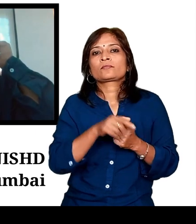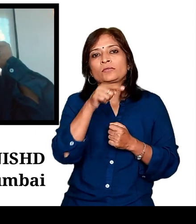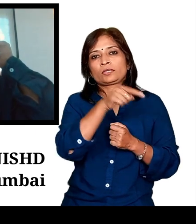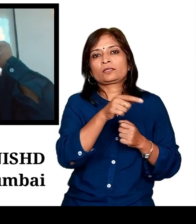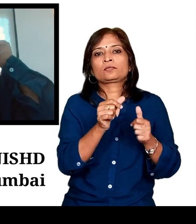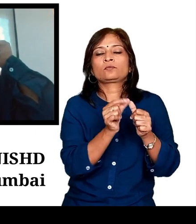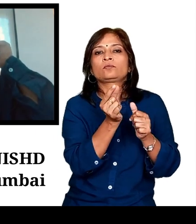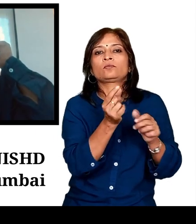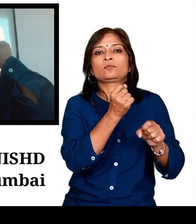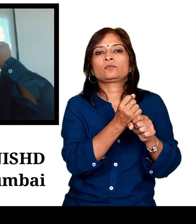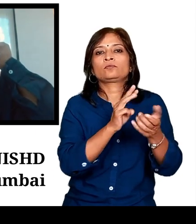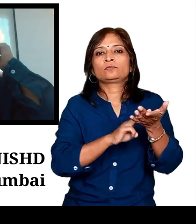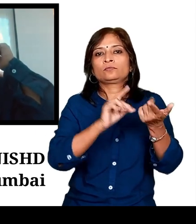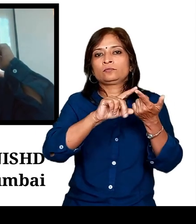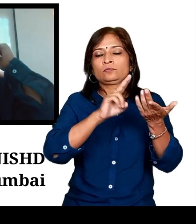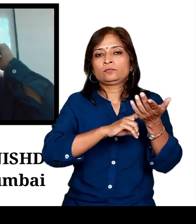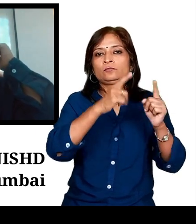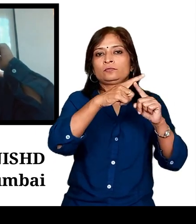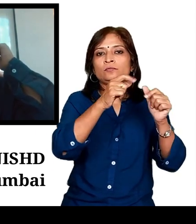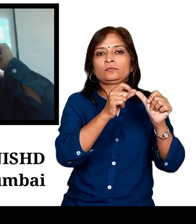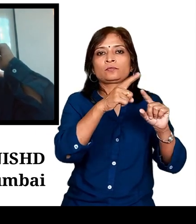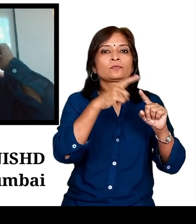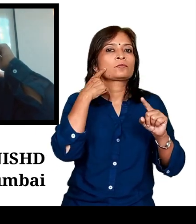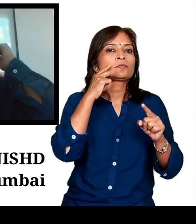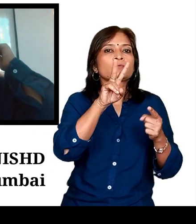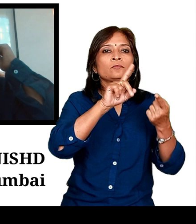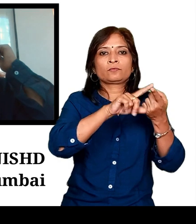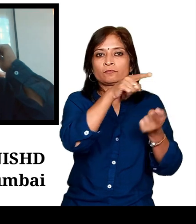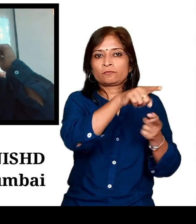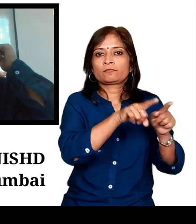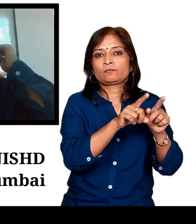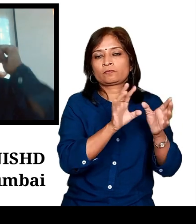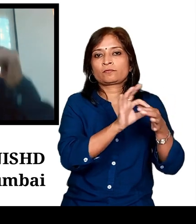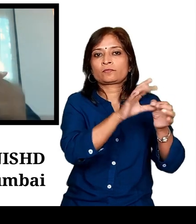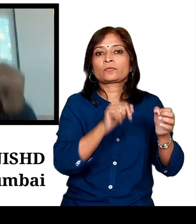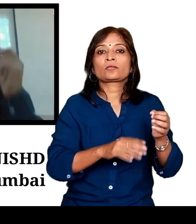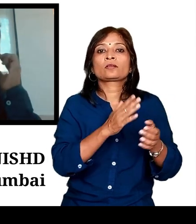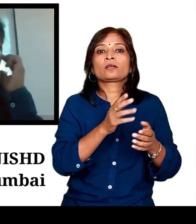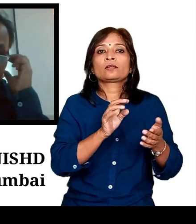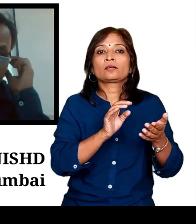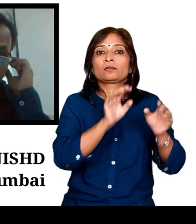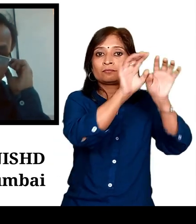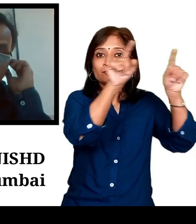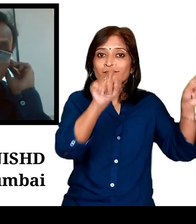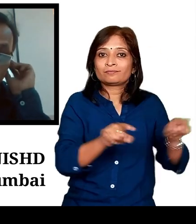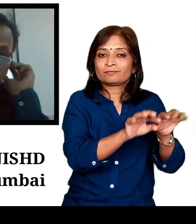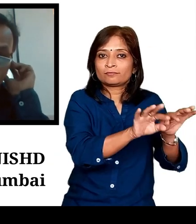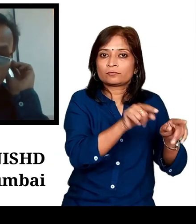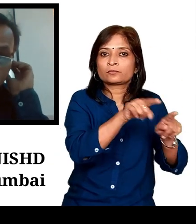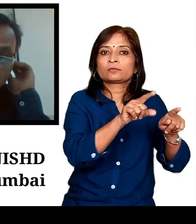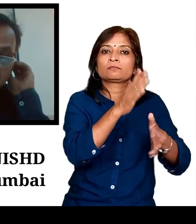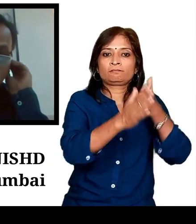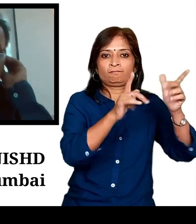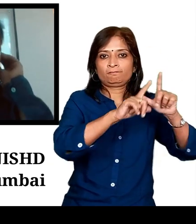इंस्ट्रूमेंट है कम्युनिकेशन के लिए. तो उसे हम टैबलेट कंप्यूटर के द्वारा साइन लैंग्वेज को एक बेहतर तरीके से